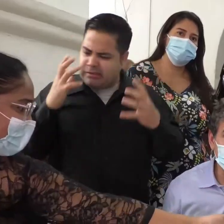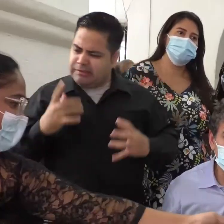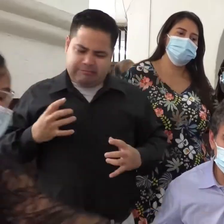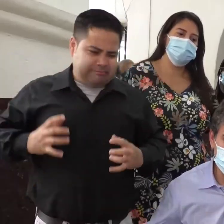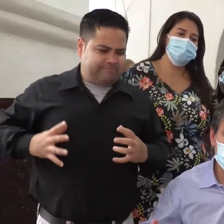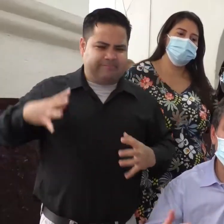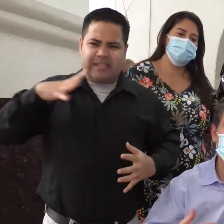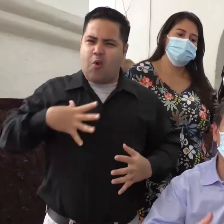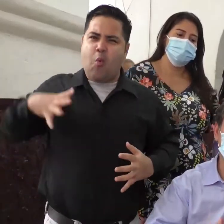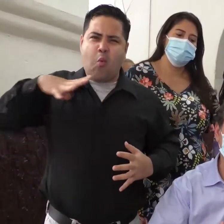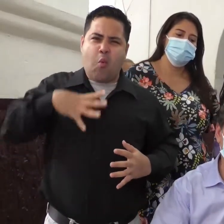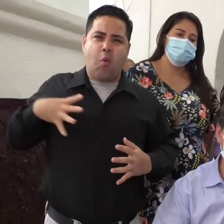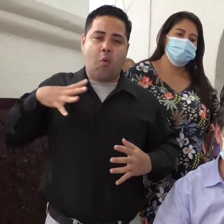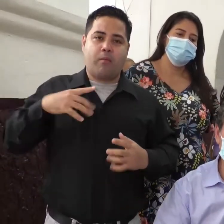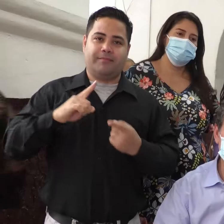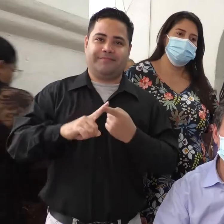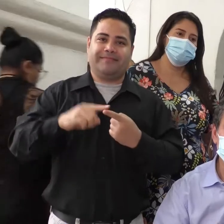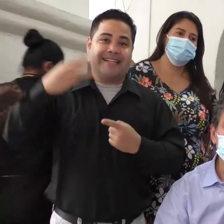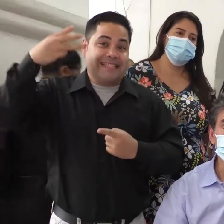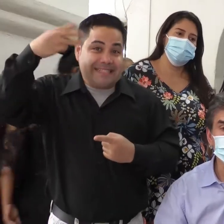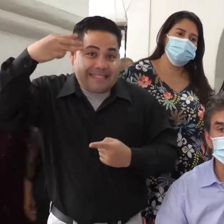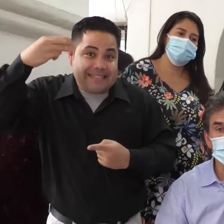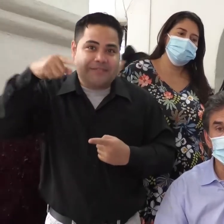Síndrome de Down son muy amigables,